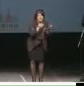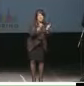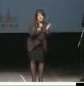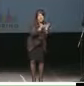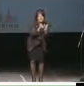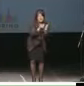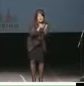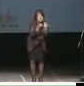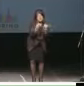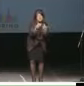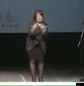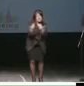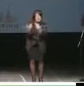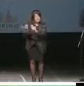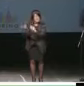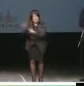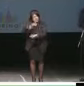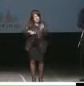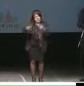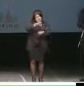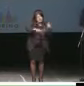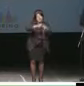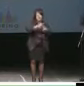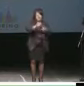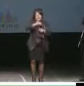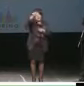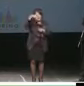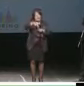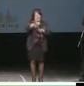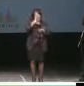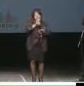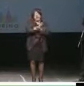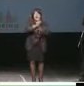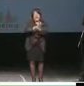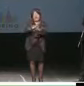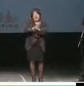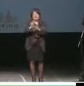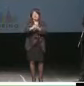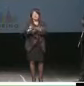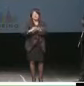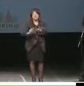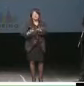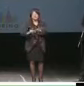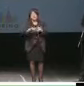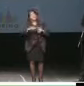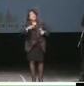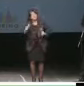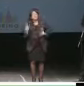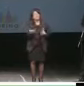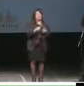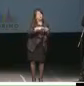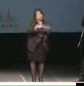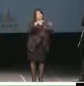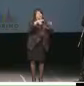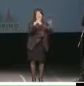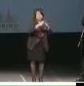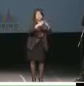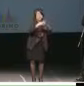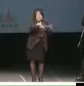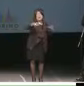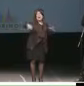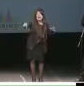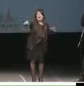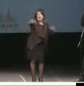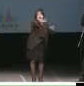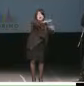per prima cosa gli editori come abbiamo raccontato fin dall'inizio saranno in tutti i padiglioni abbiamo cercato di stare